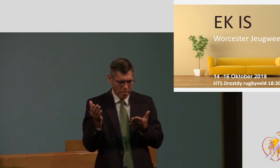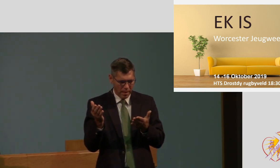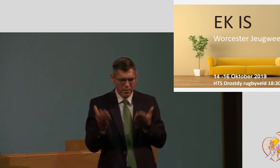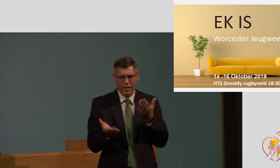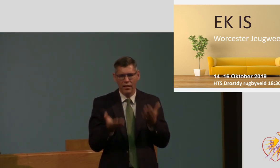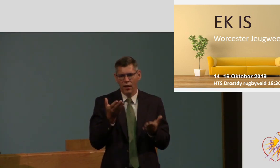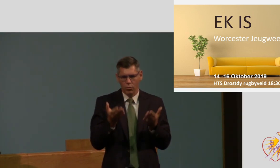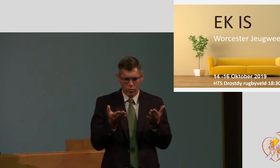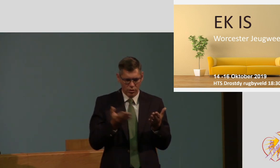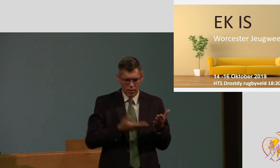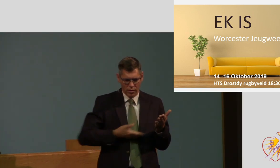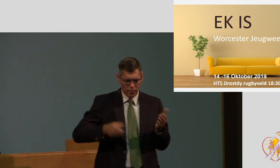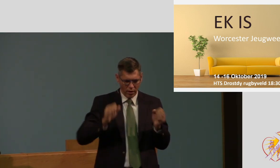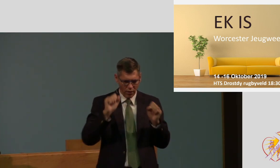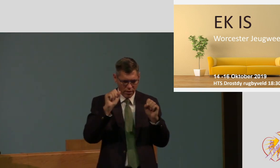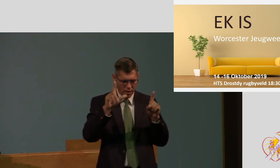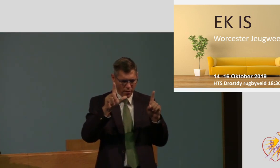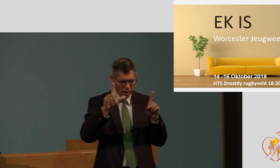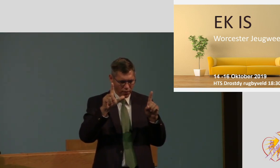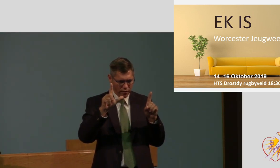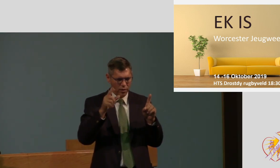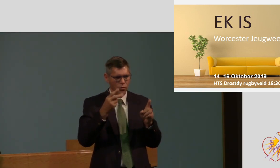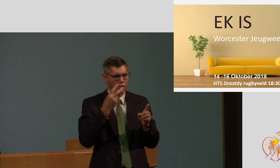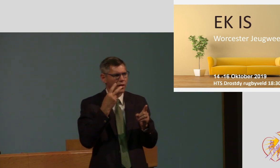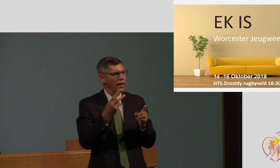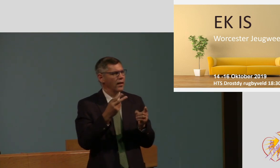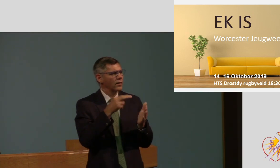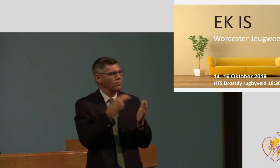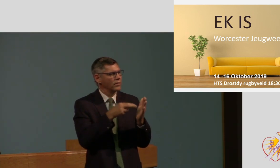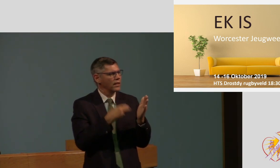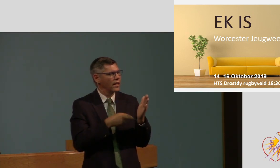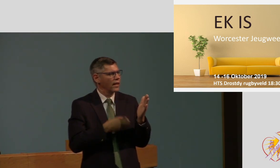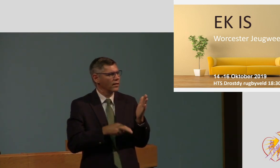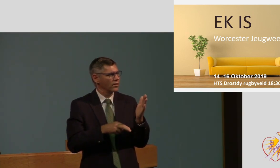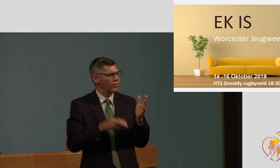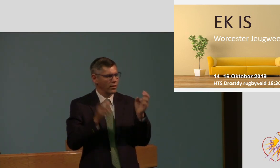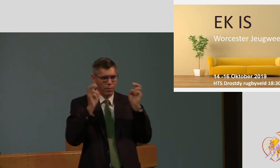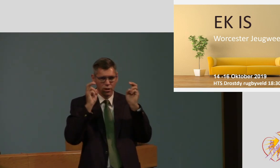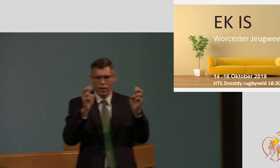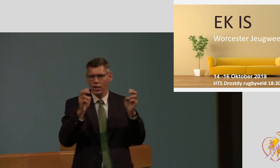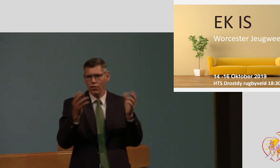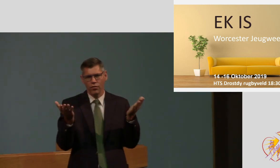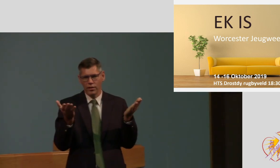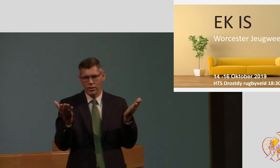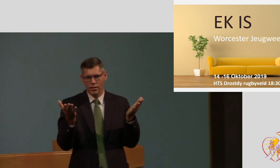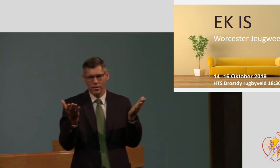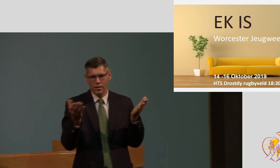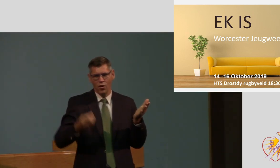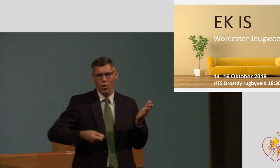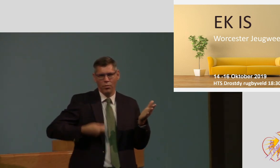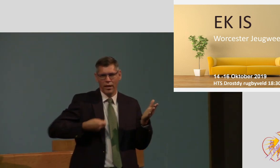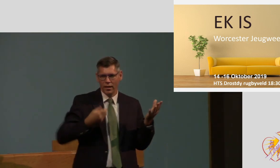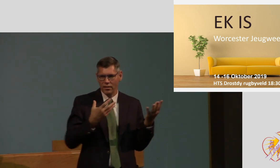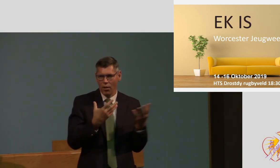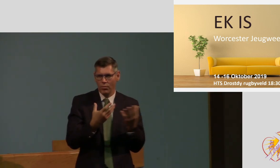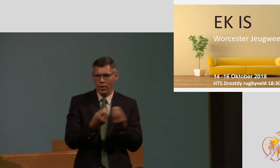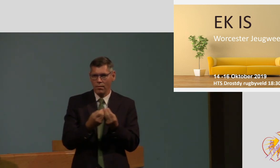Miskien kan ons, dit is van 7:30 af, en as ons kyk, miskien reëls vir busie of iets, om die jeug saam te neem vir die